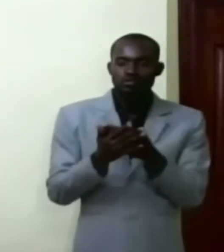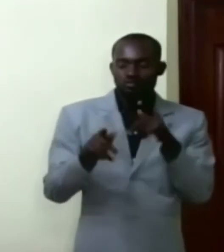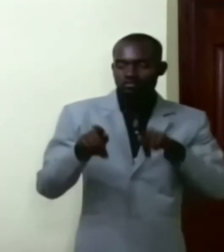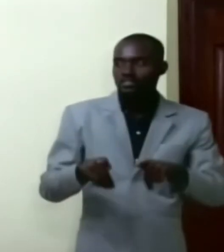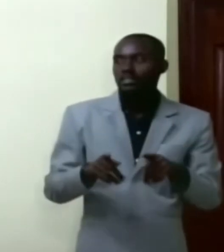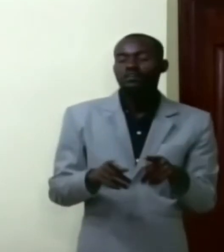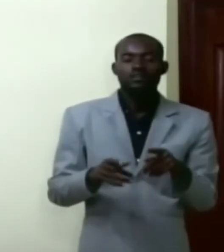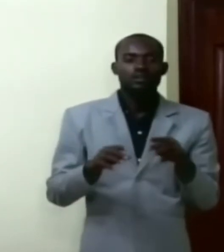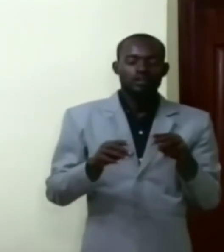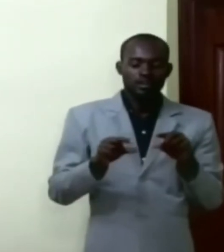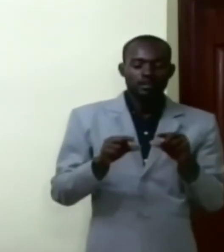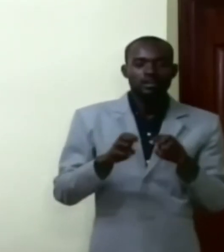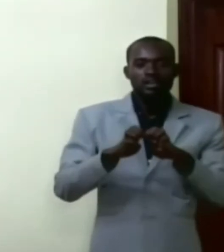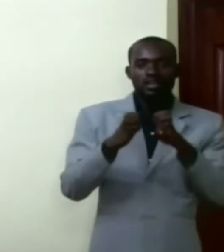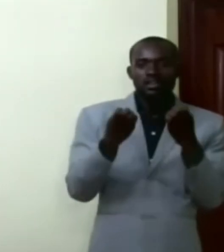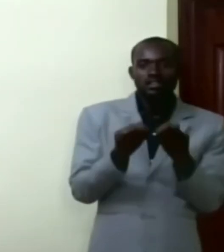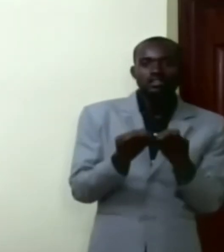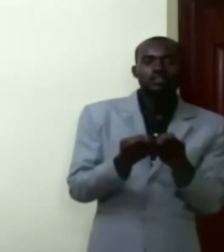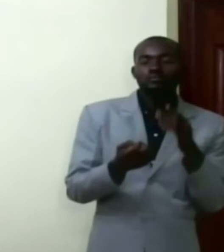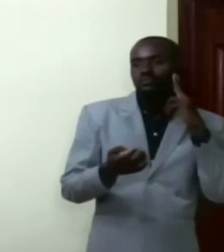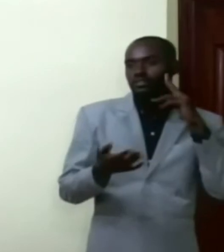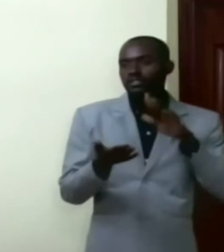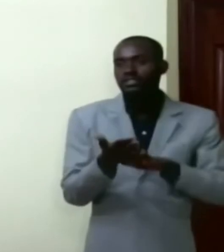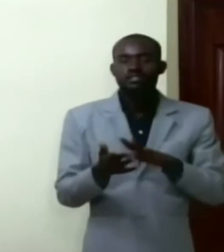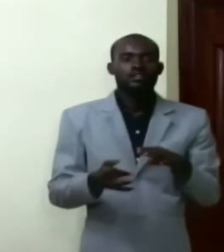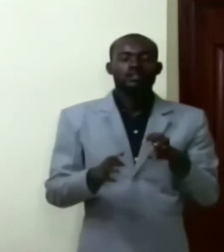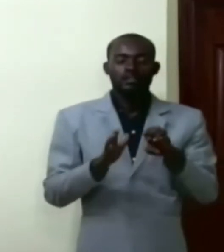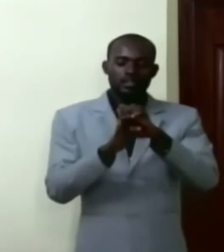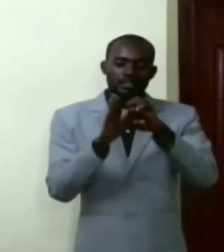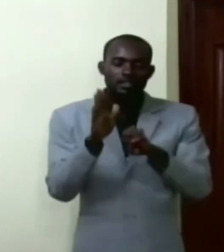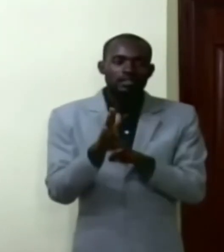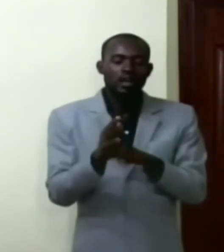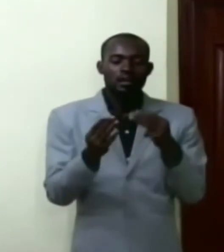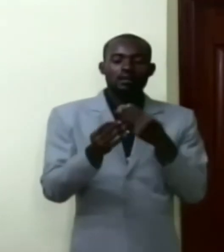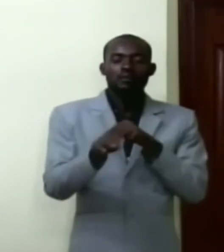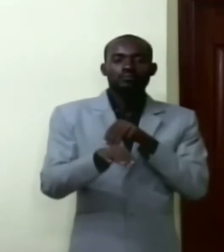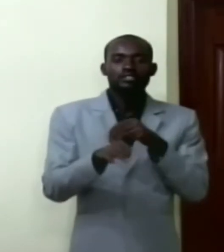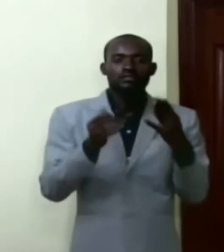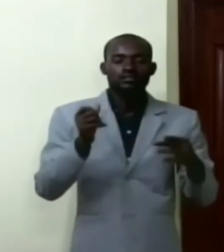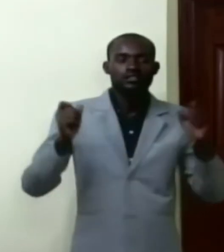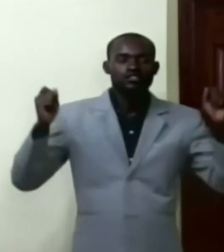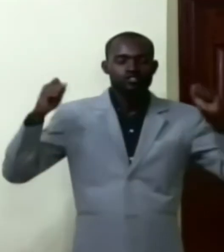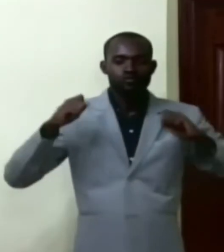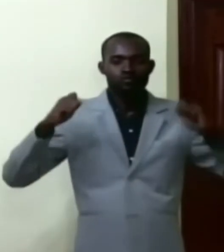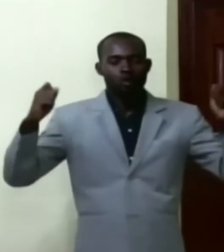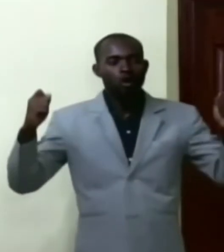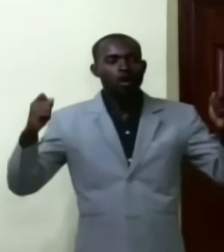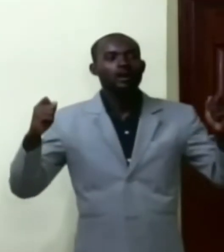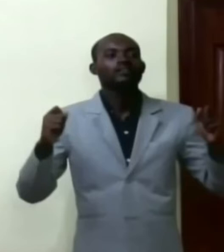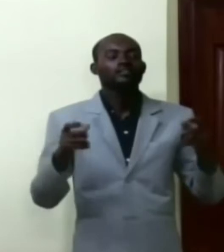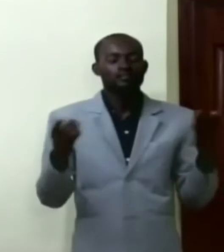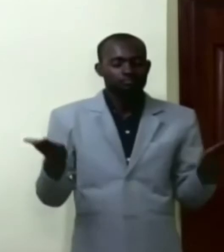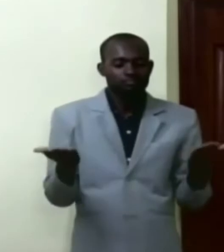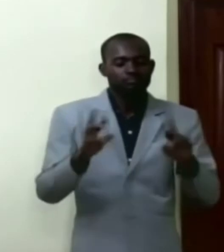secrétaire d'État du ministère des Sports et de l'Action civique qui l'a déjà, qui va